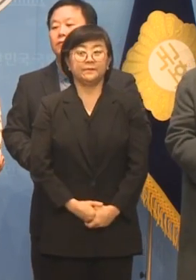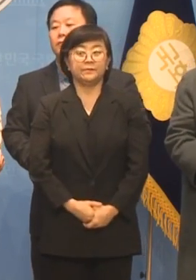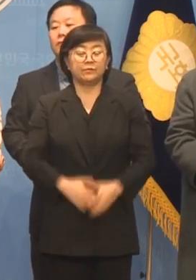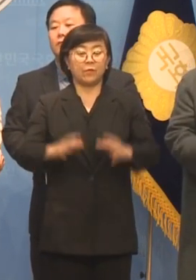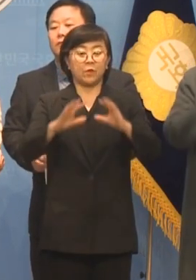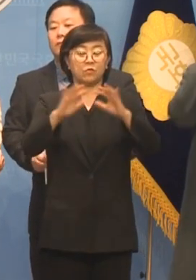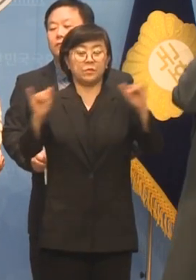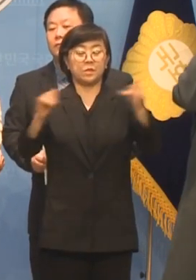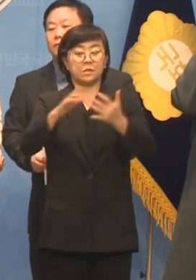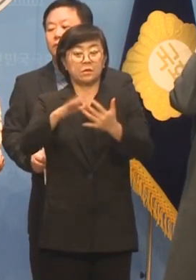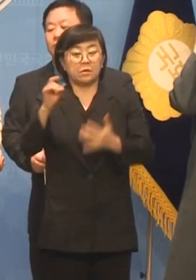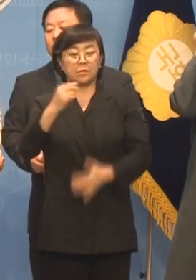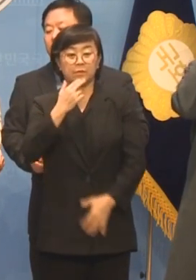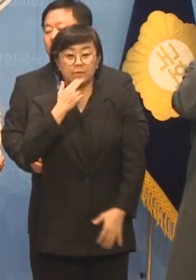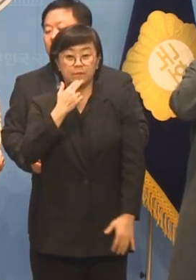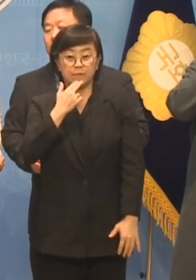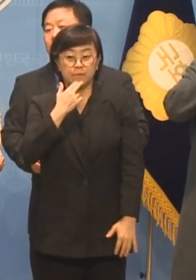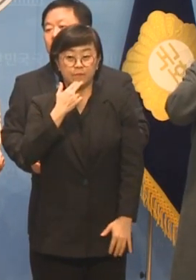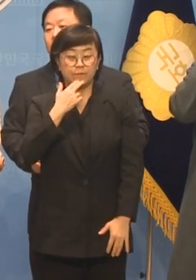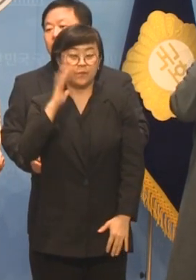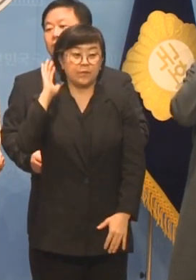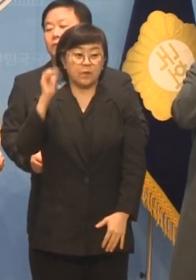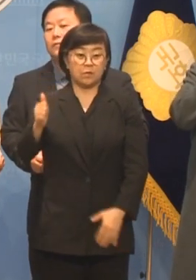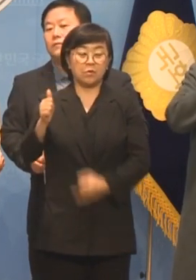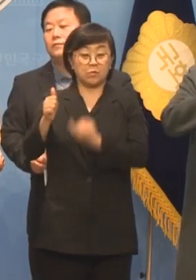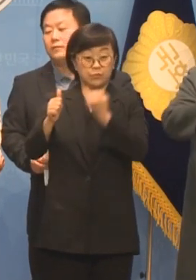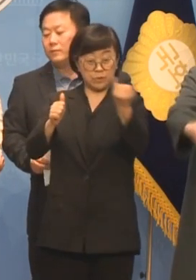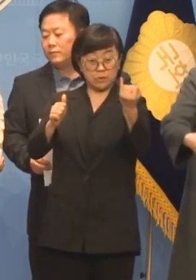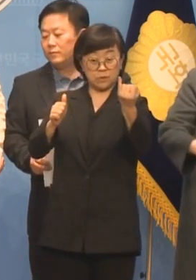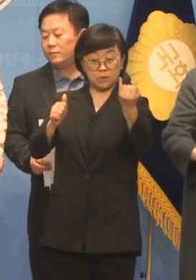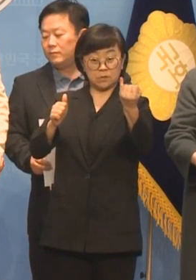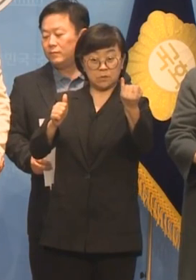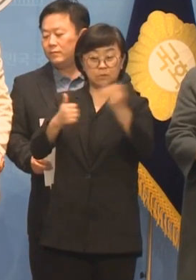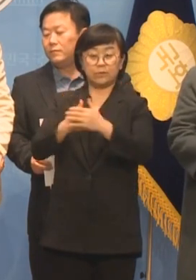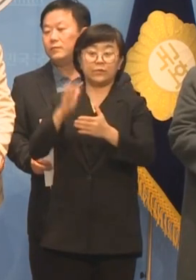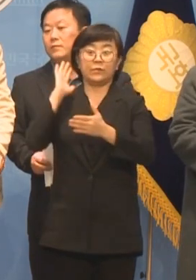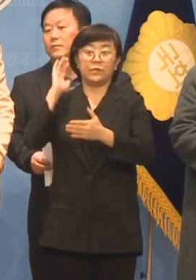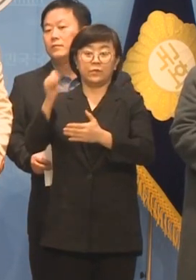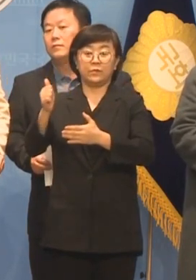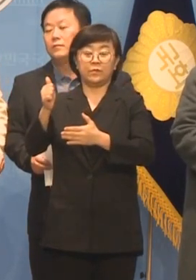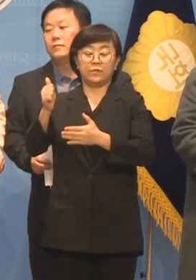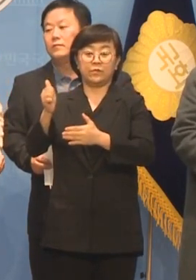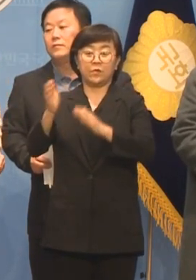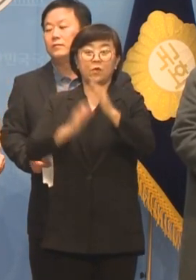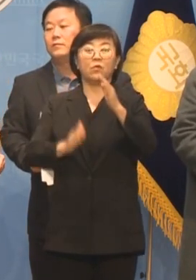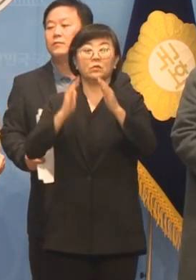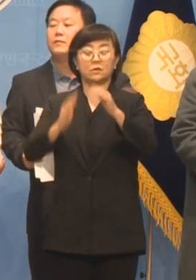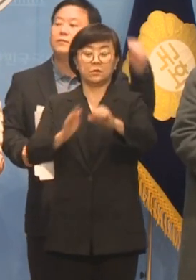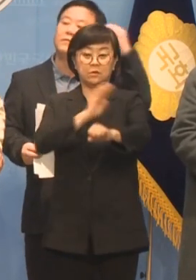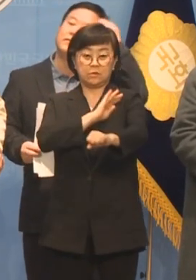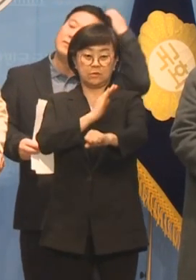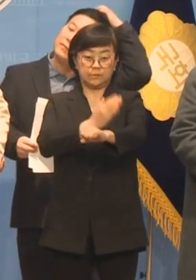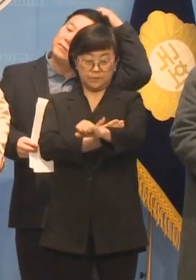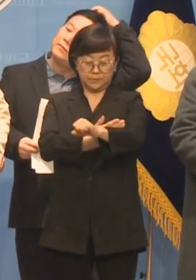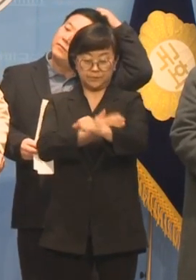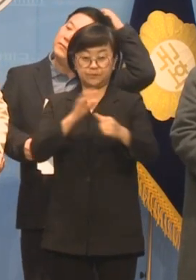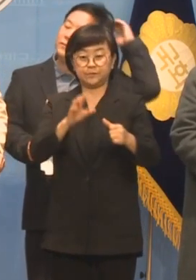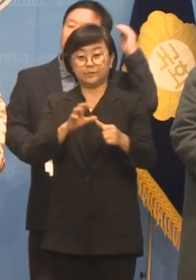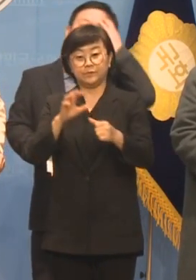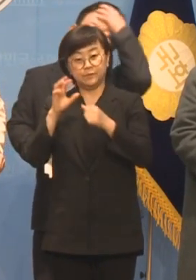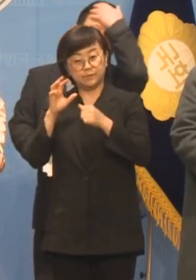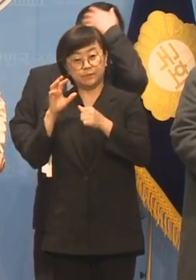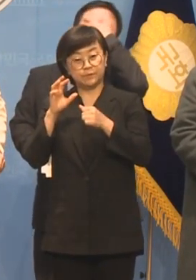국민이 선택하지 않은 대통령 부인이 대통령의 공적인 권한을